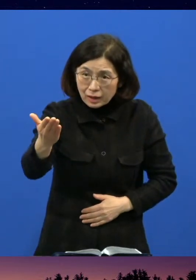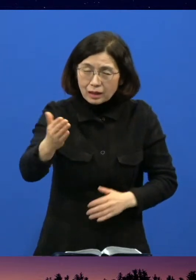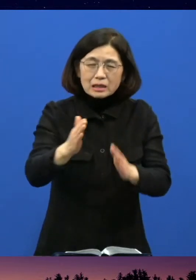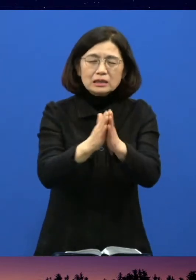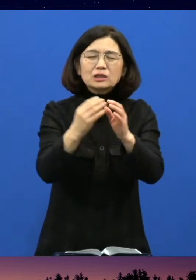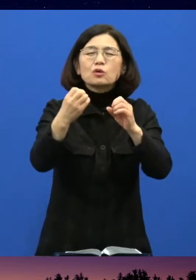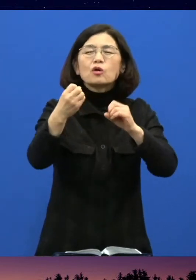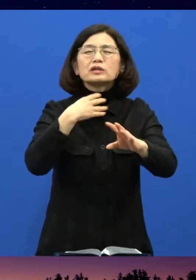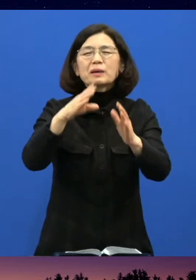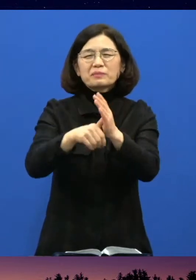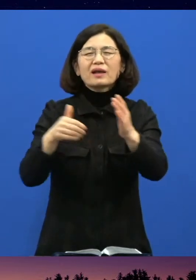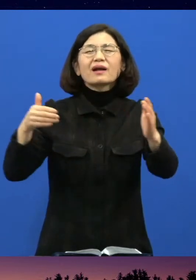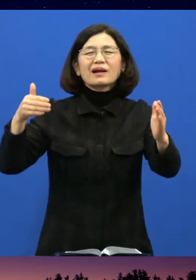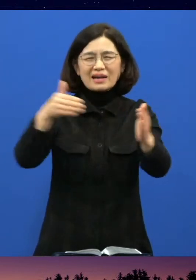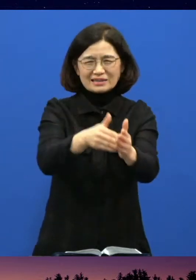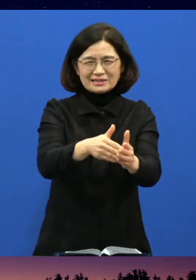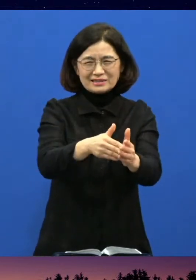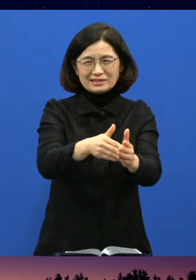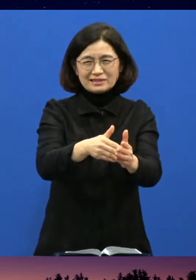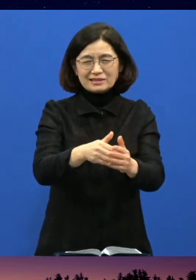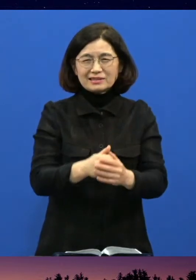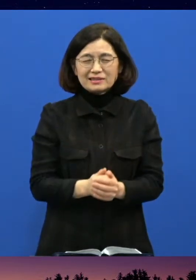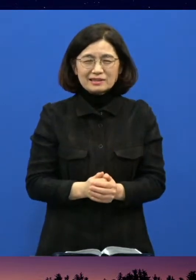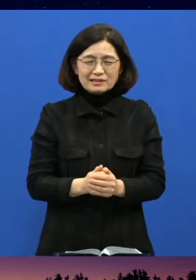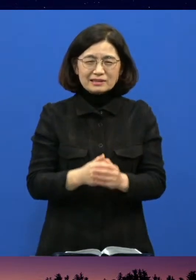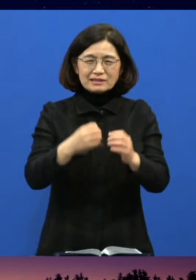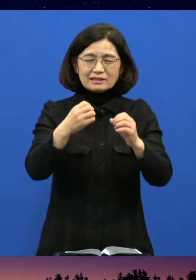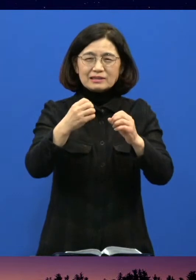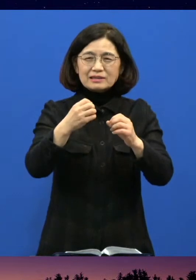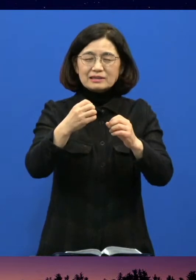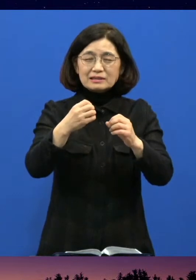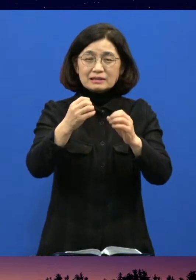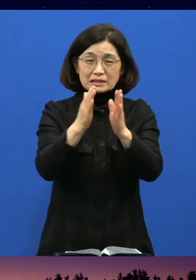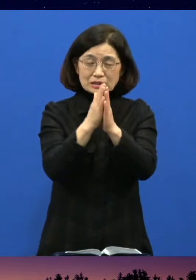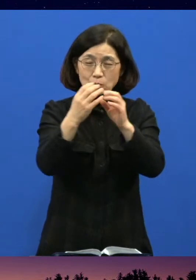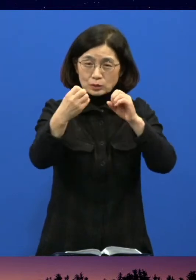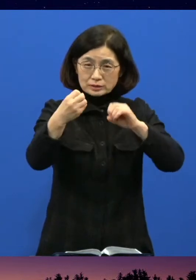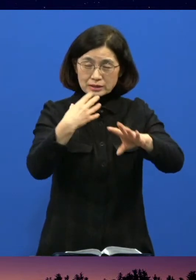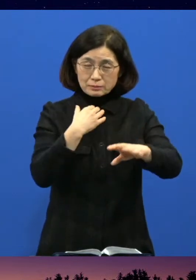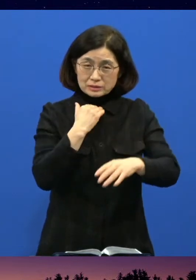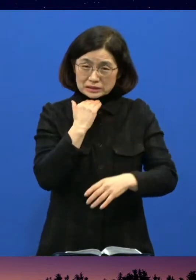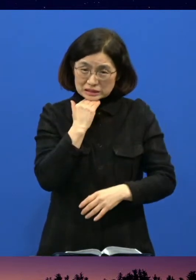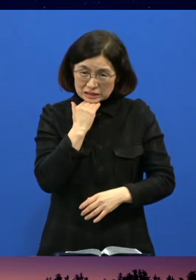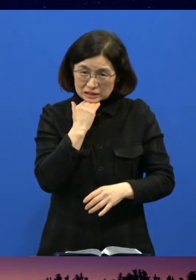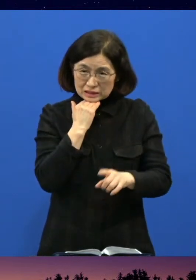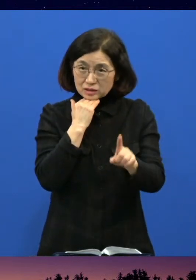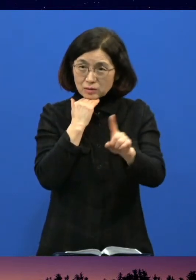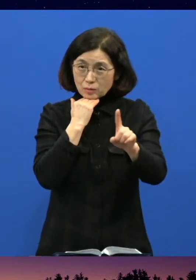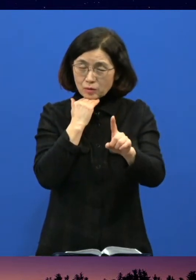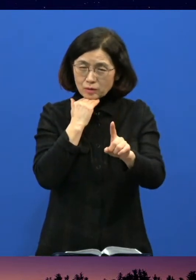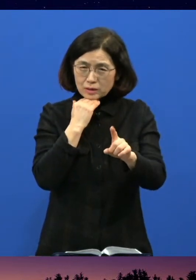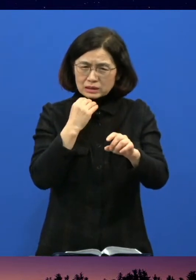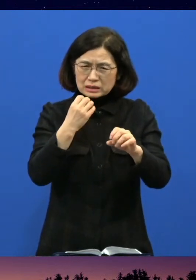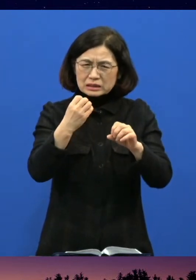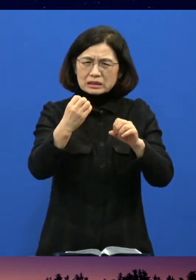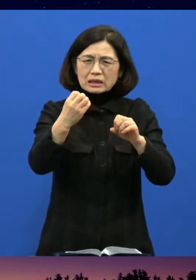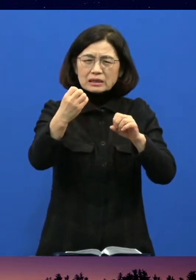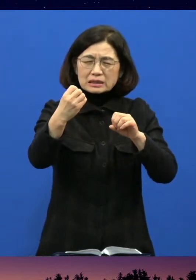때까지. 그런데 응답을 기다린다는 것은 뭘까요? 응답을 하시는 하나님을 믿기 때문이에요.